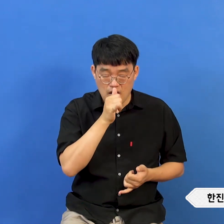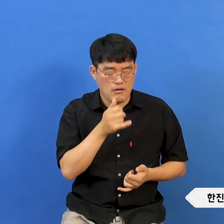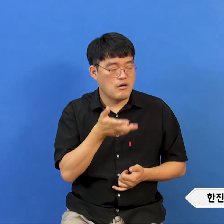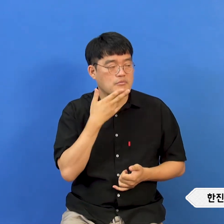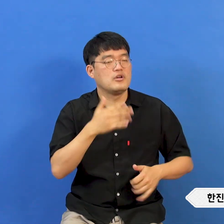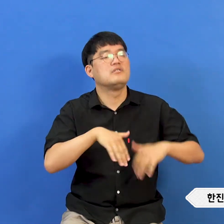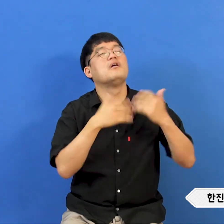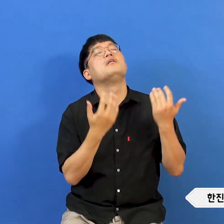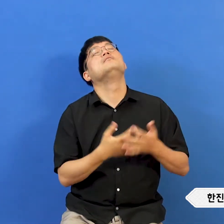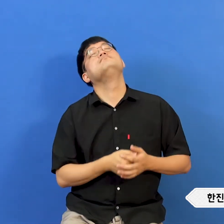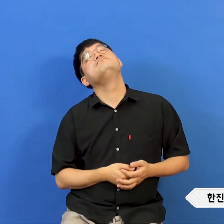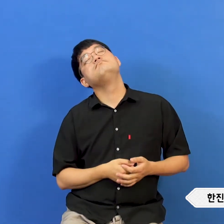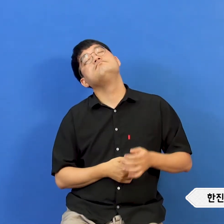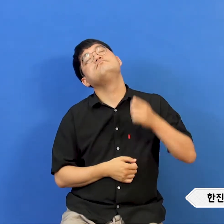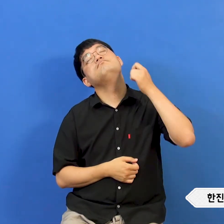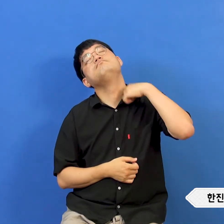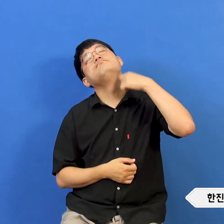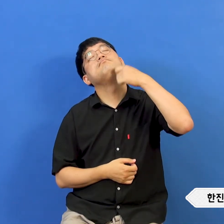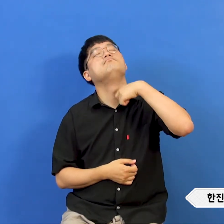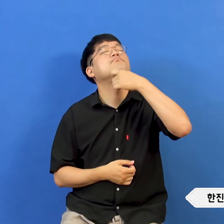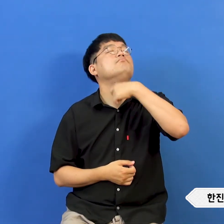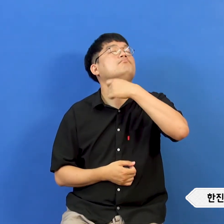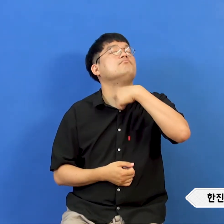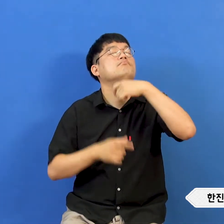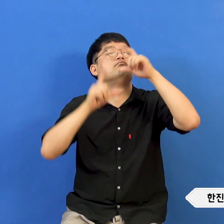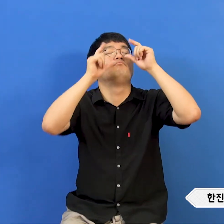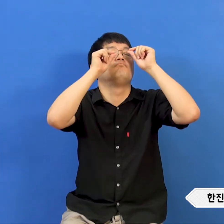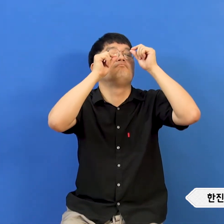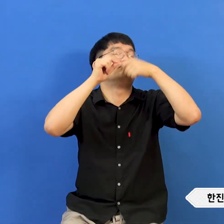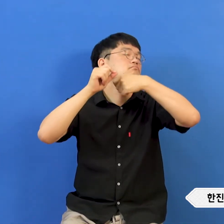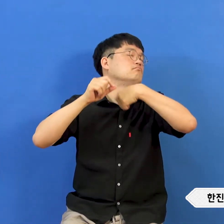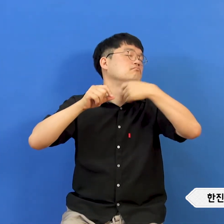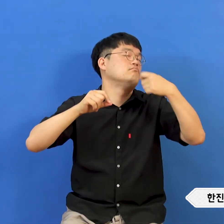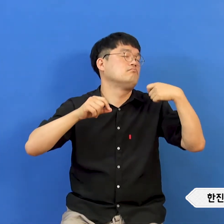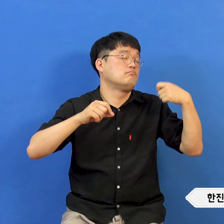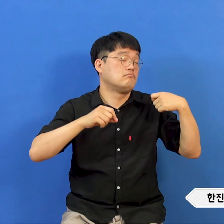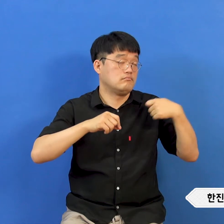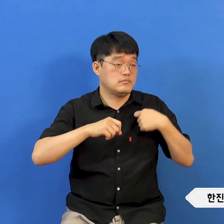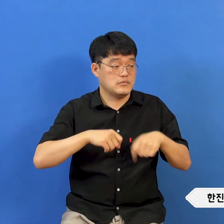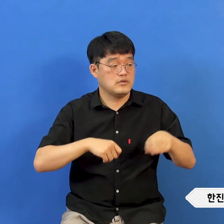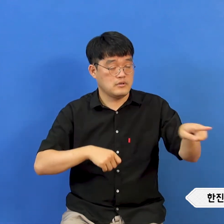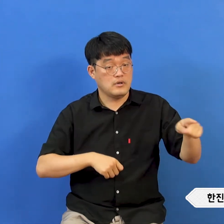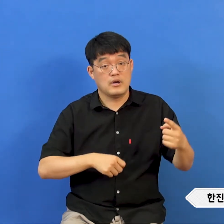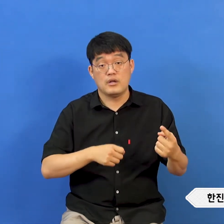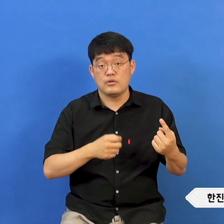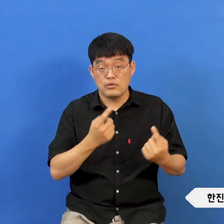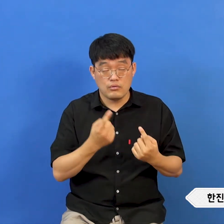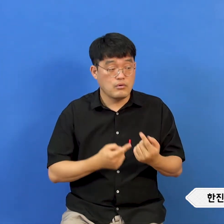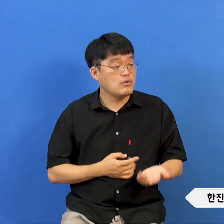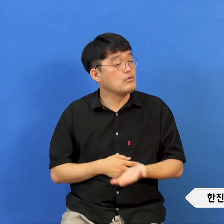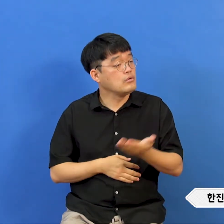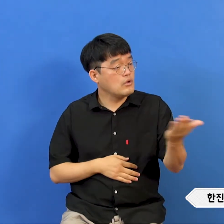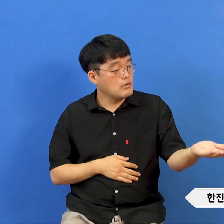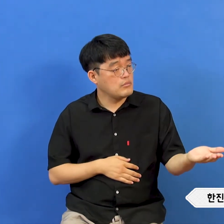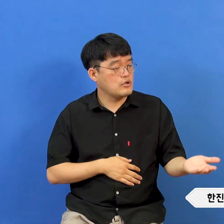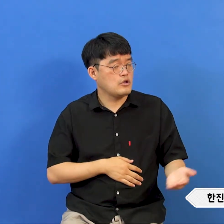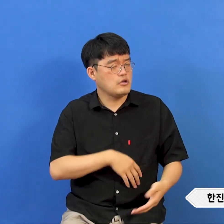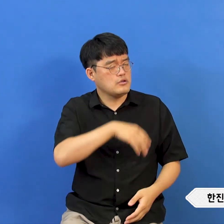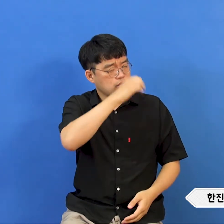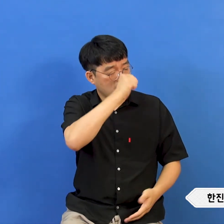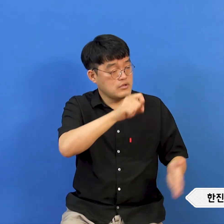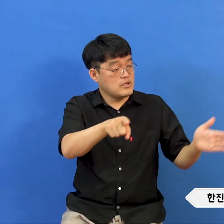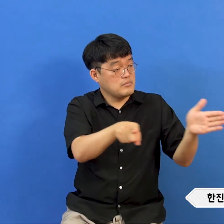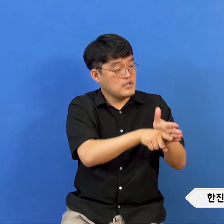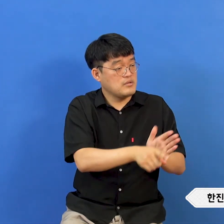목을 척 내어 맡기고 편안하게 눈을 감고 있지 않습니까? 그것만 봐도 여러분에게 큰 좋은 믿음이